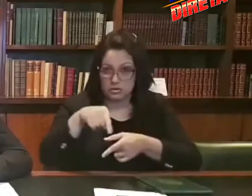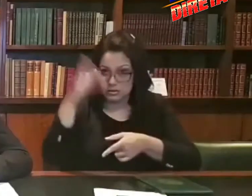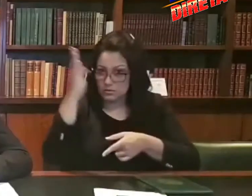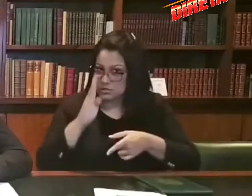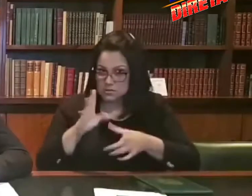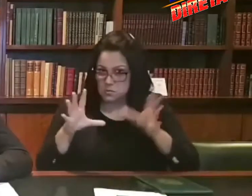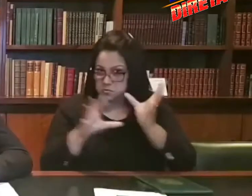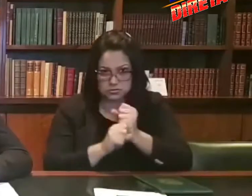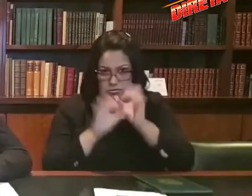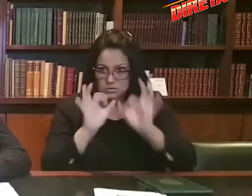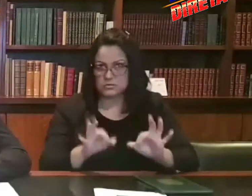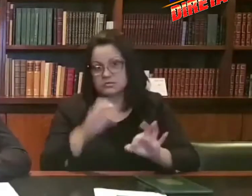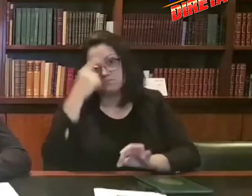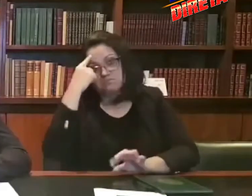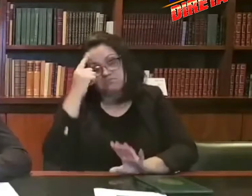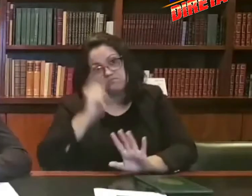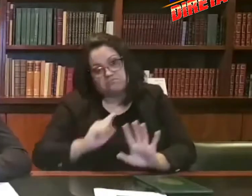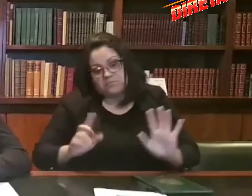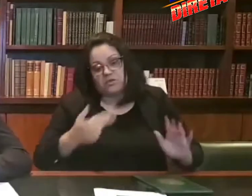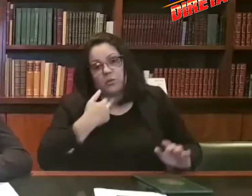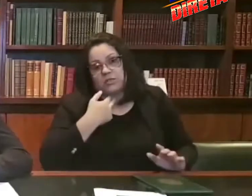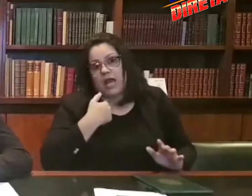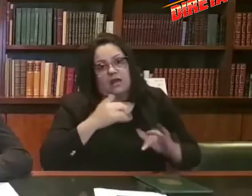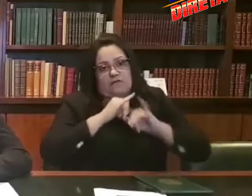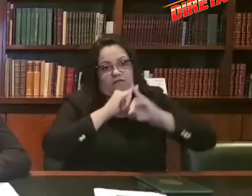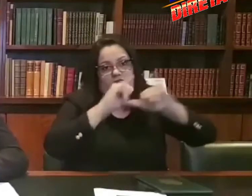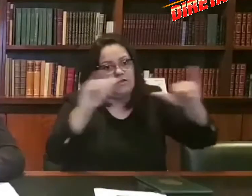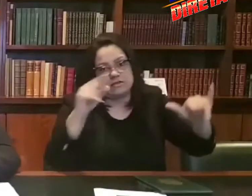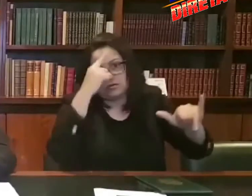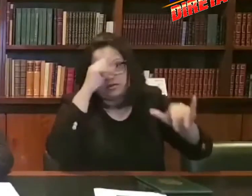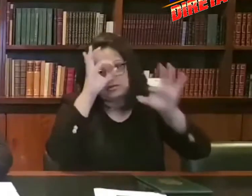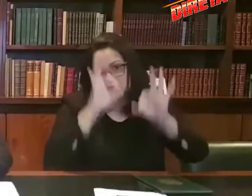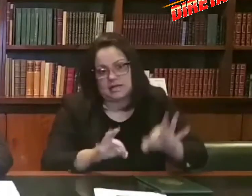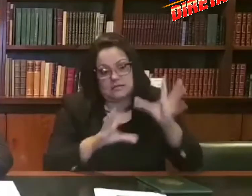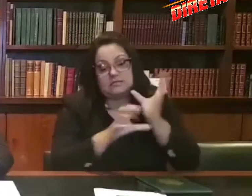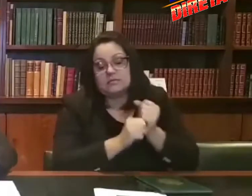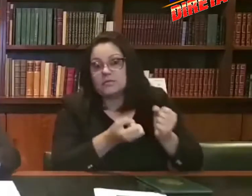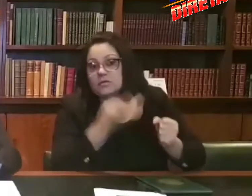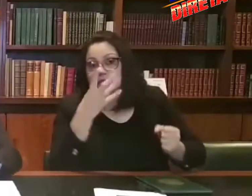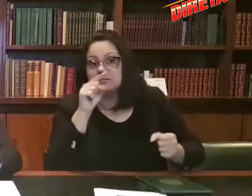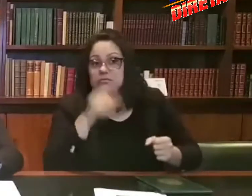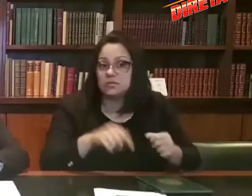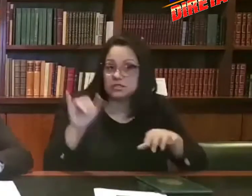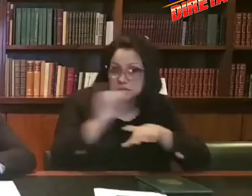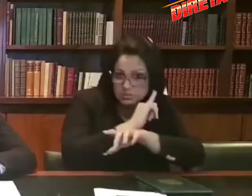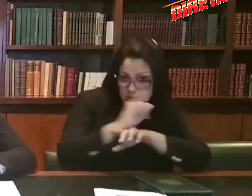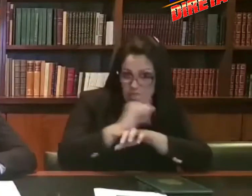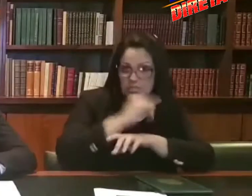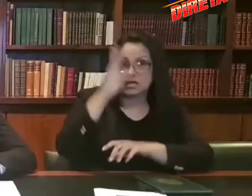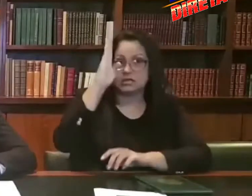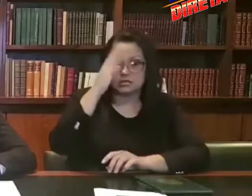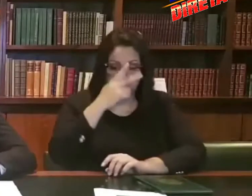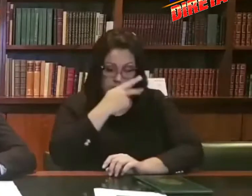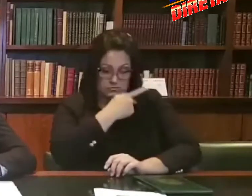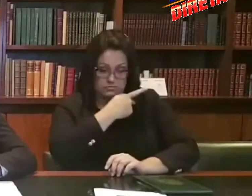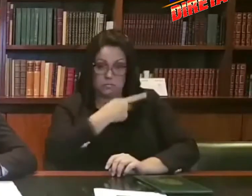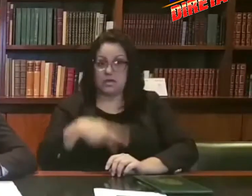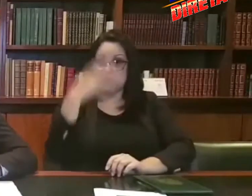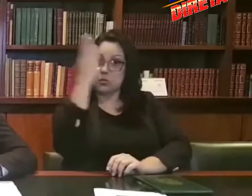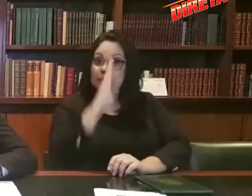exato, alguns milhões, não vamos anunciar porque não temos o número exato, mas as medidas do governo evitaram, tá,